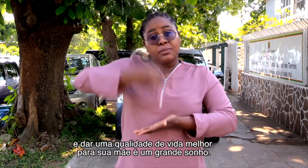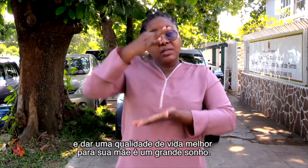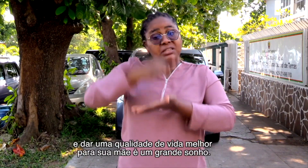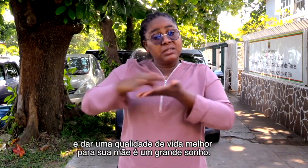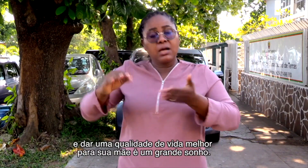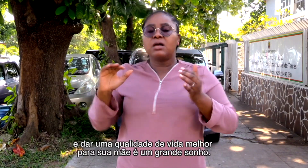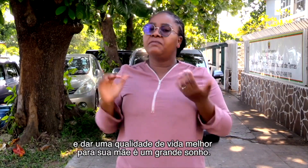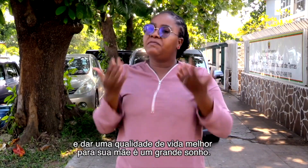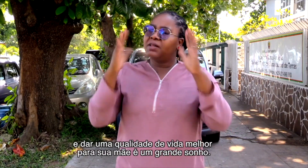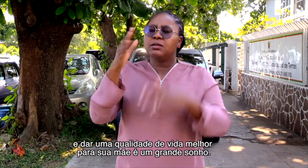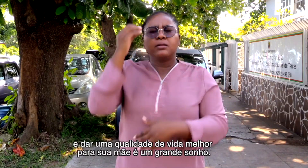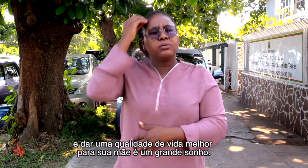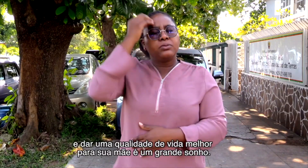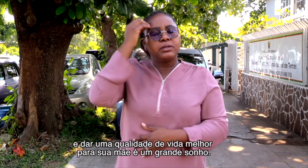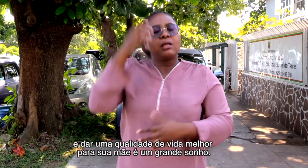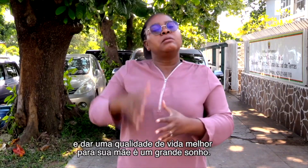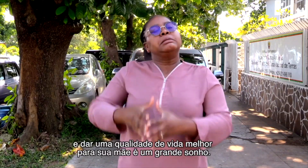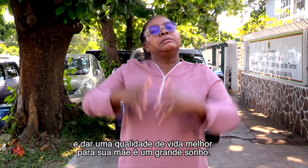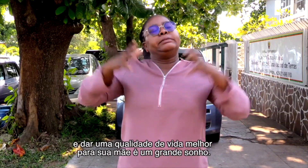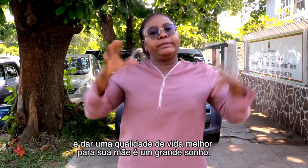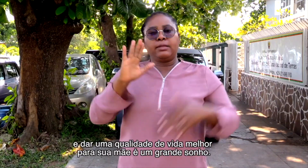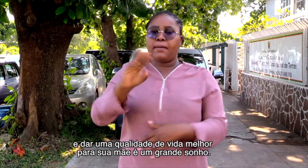qualidade de vida melhor para sua mãe é um grande sonho.